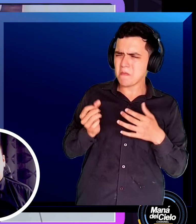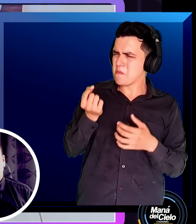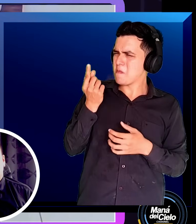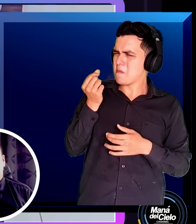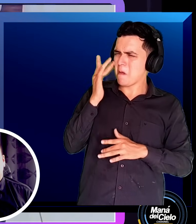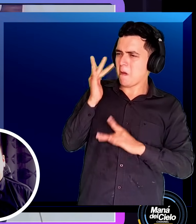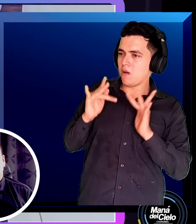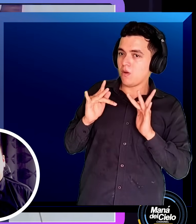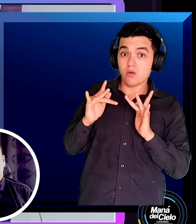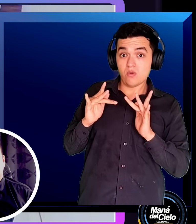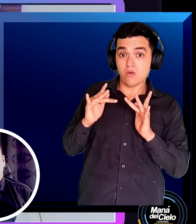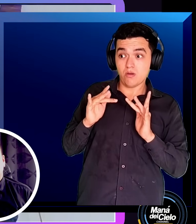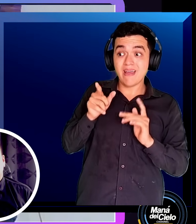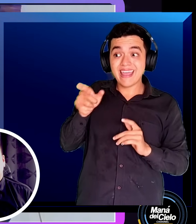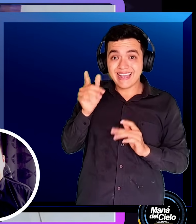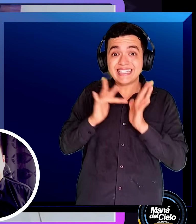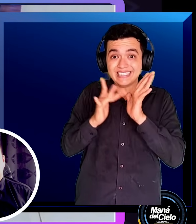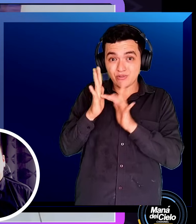entonces ayunarán?